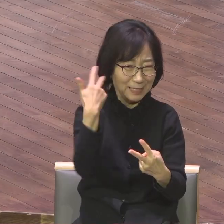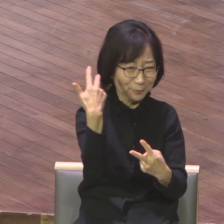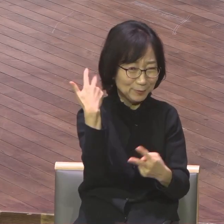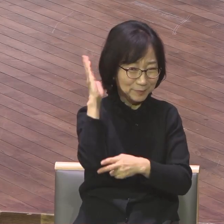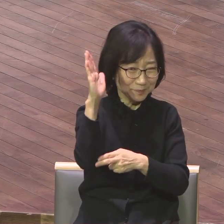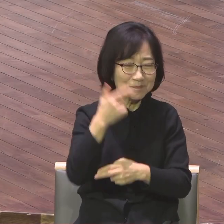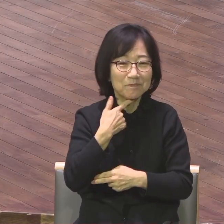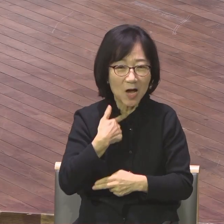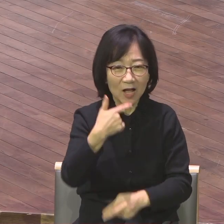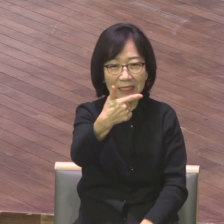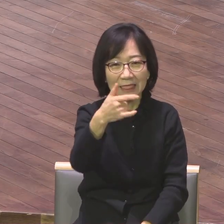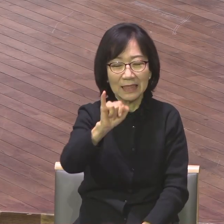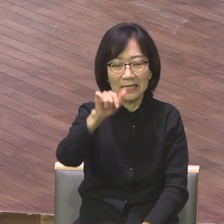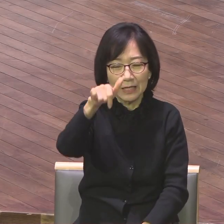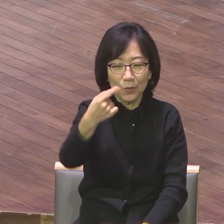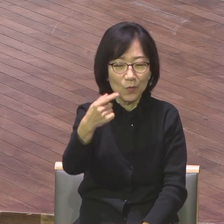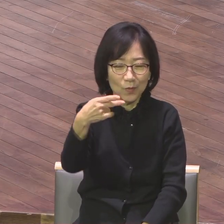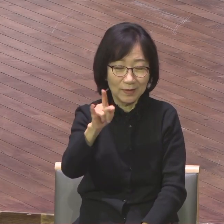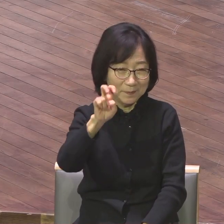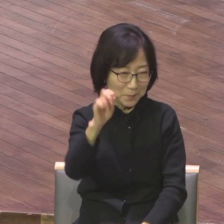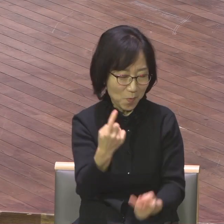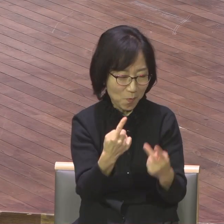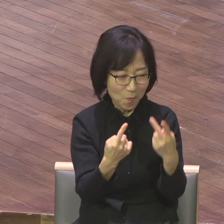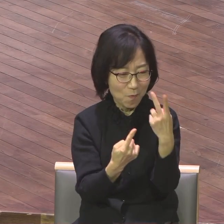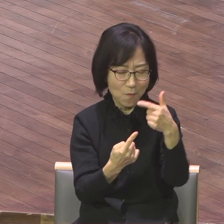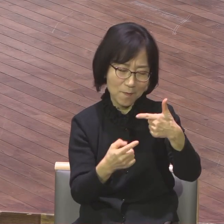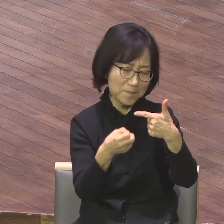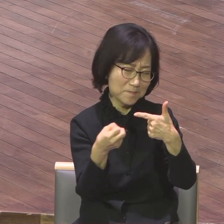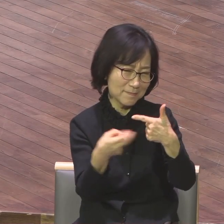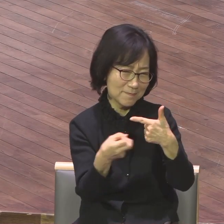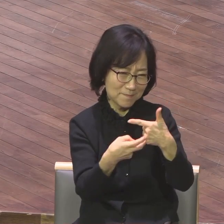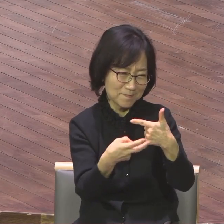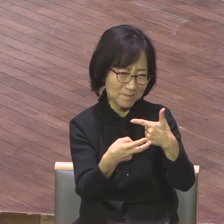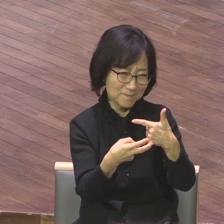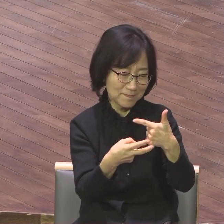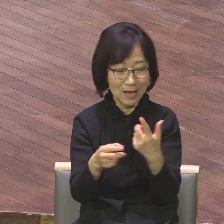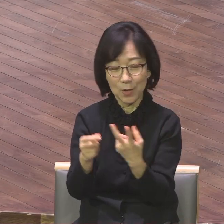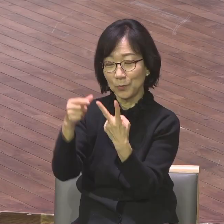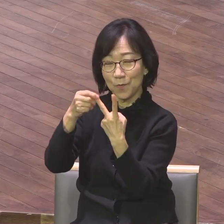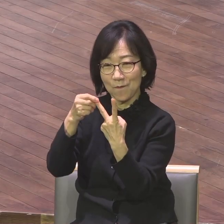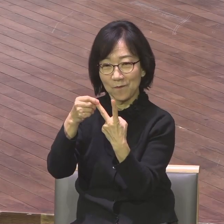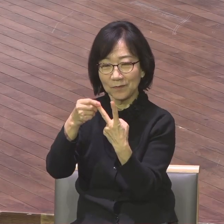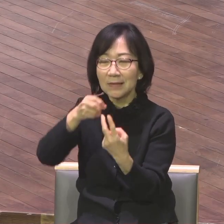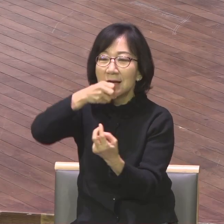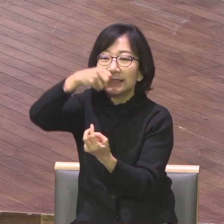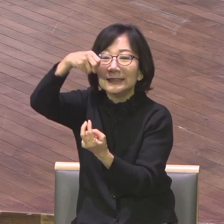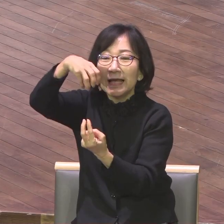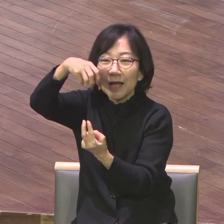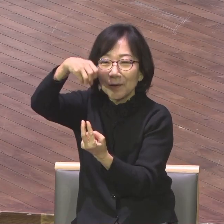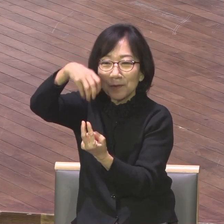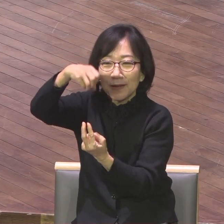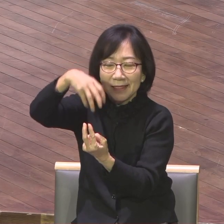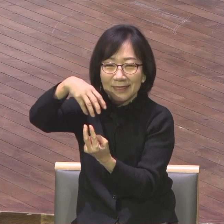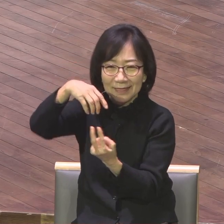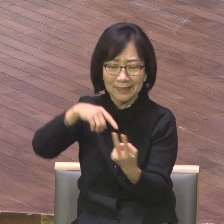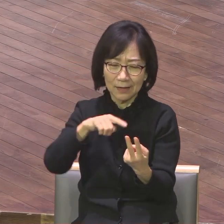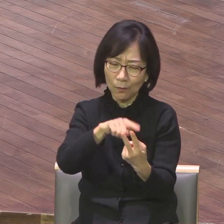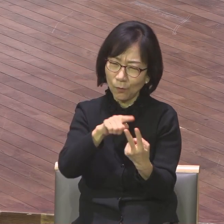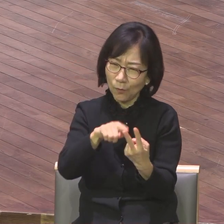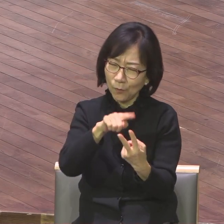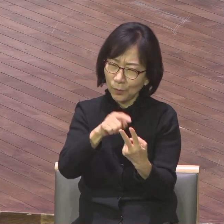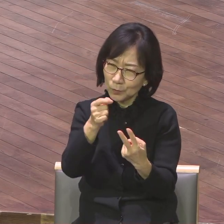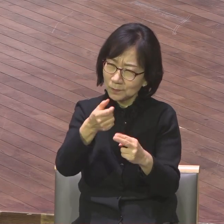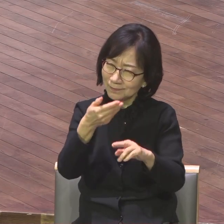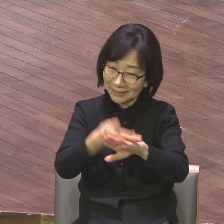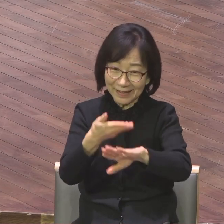니고데모, 다른 한 사람은 세례 요한. 이 두 사람은 영적인 삶에서 서로 좀 대비가